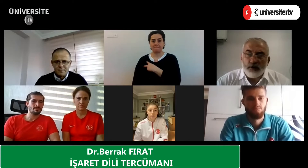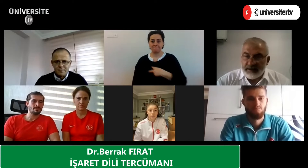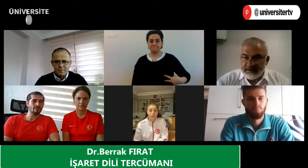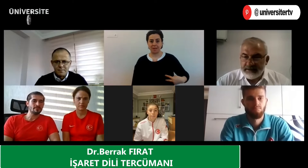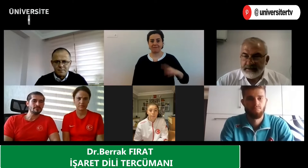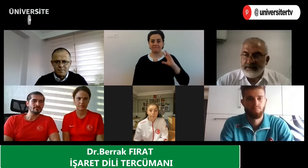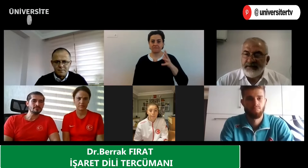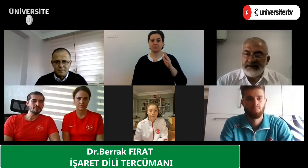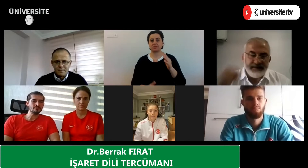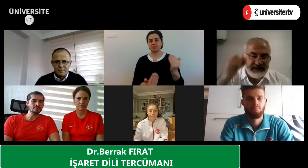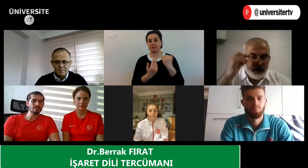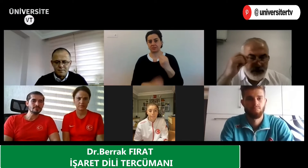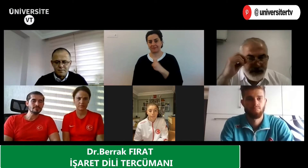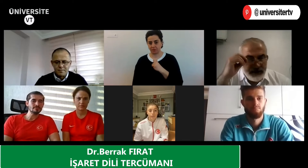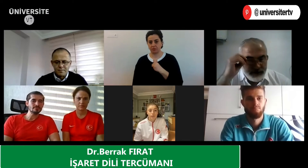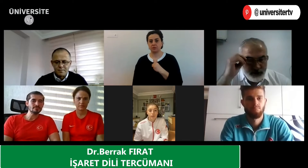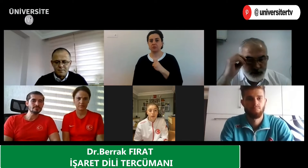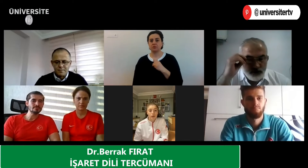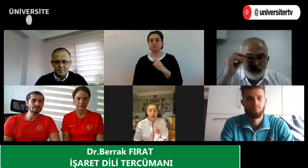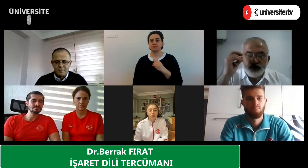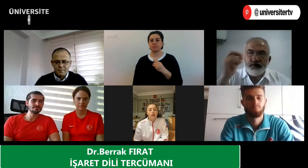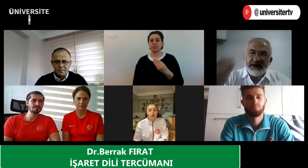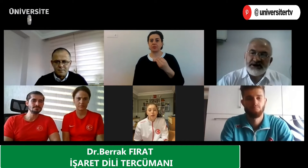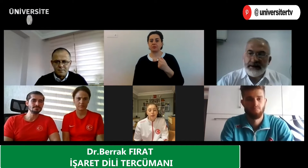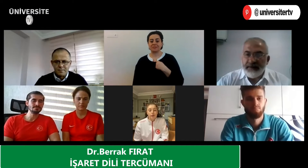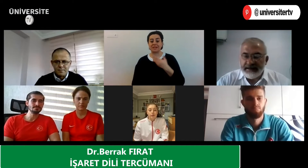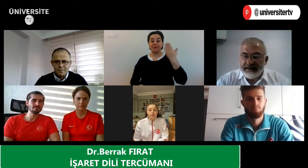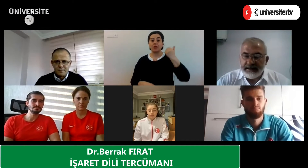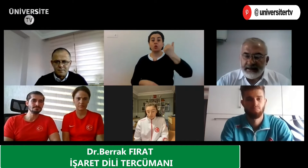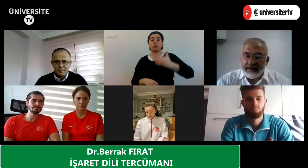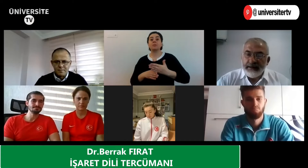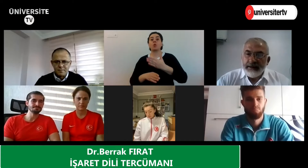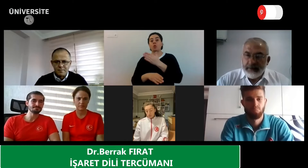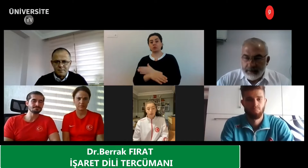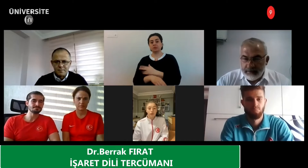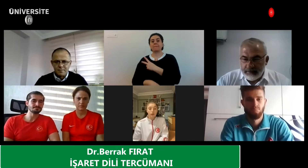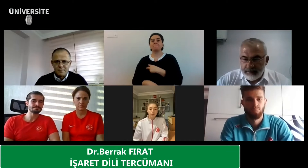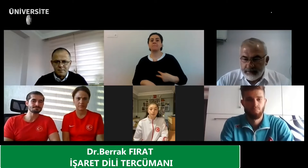belediyelere çok fazla girdik. Mesela bizim göreve gelmeden önce 3-5 tane belediyeyle